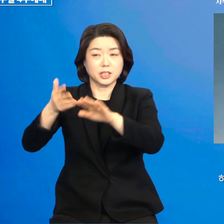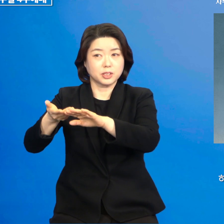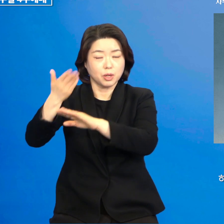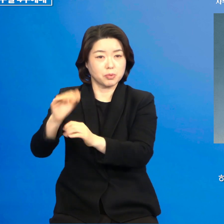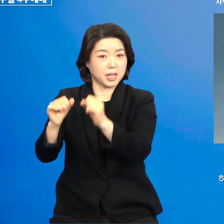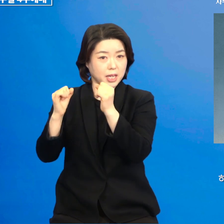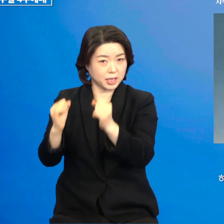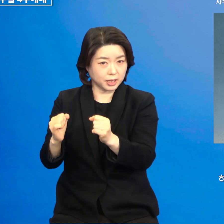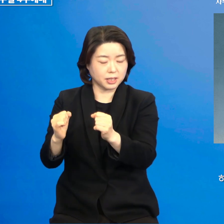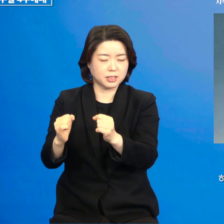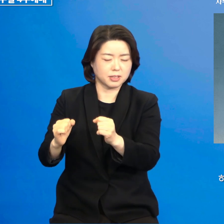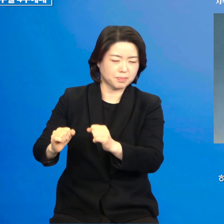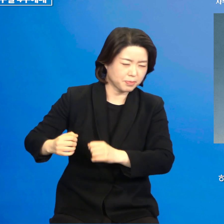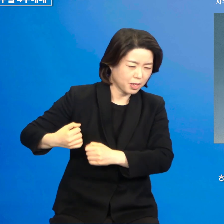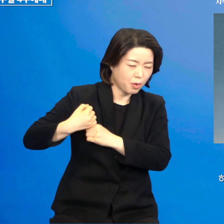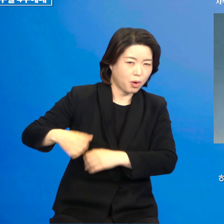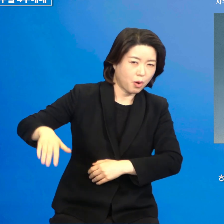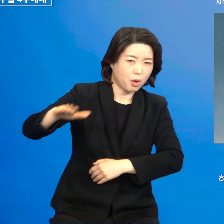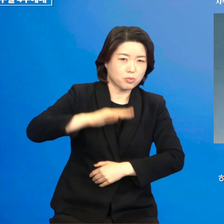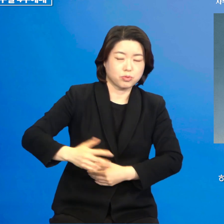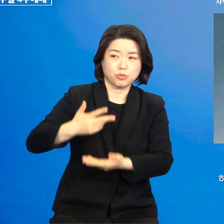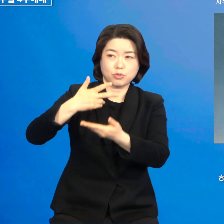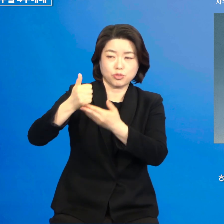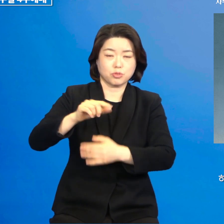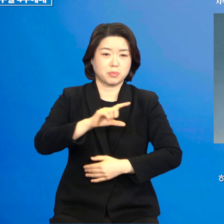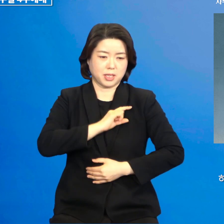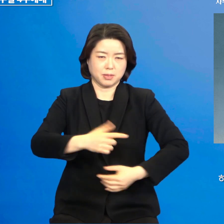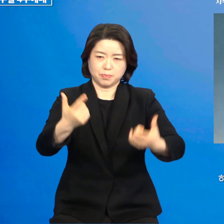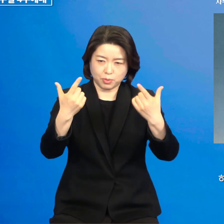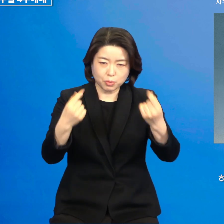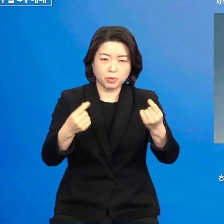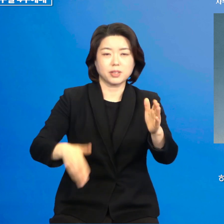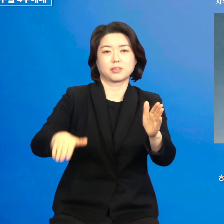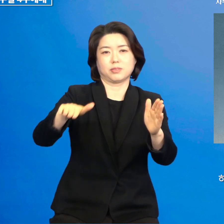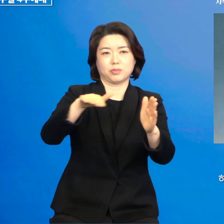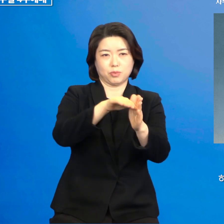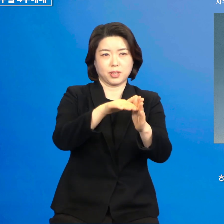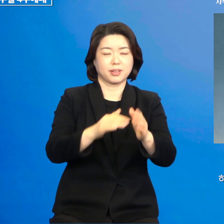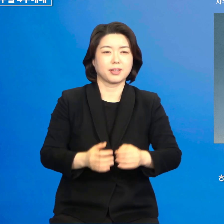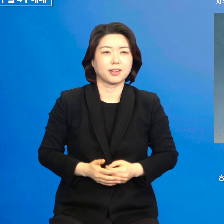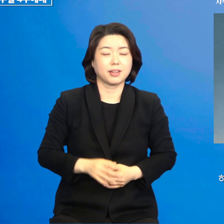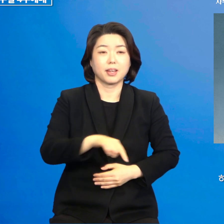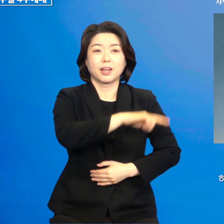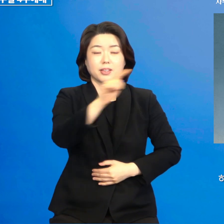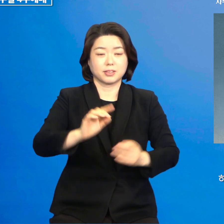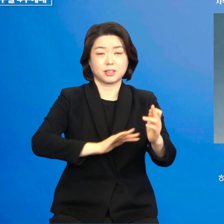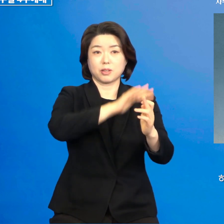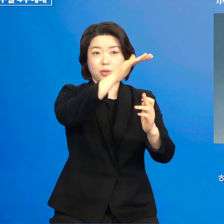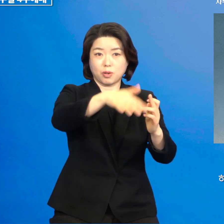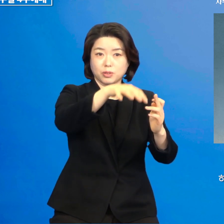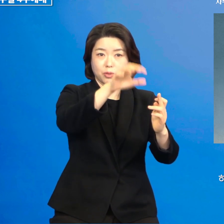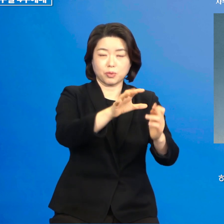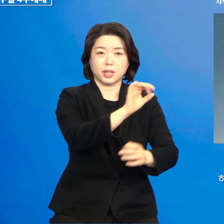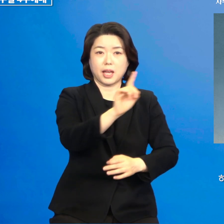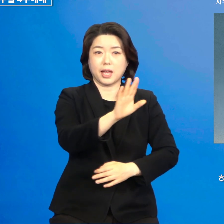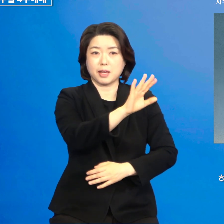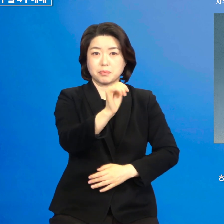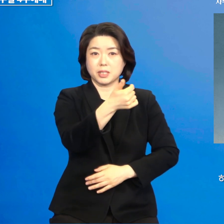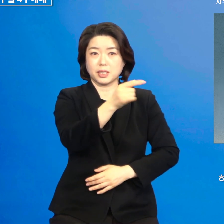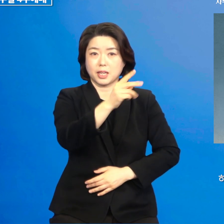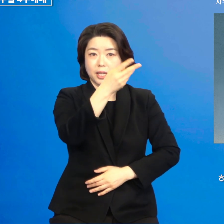계신 만군의 주님의 이름으로 부르는 궤였다. 그들이 언덕 위에 있는 아비나답의